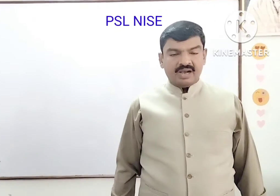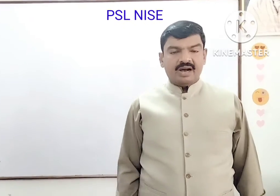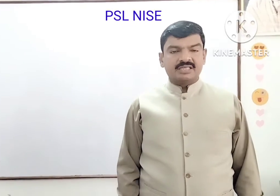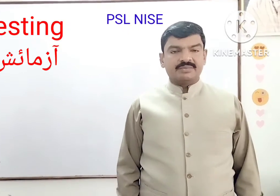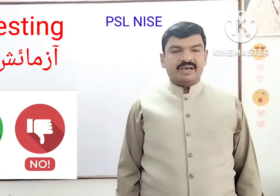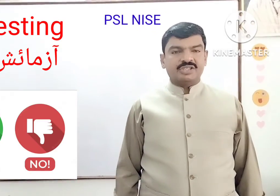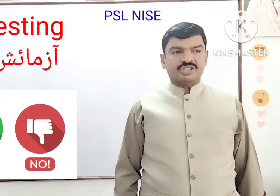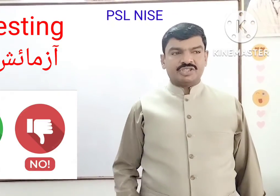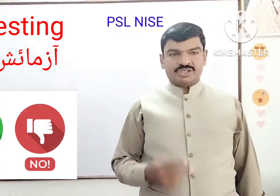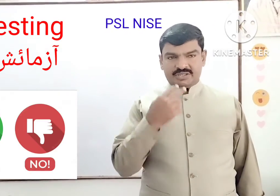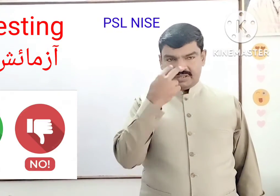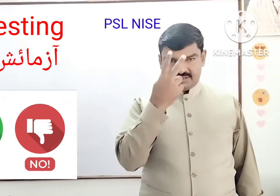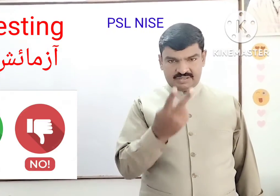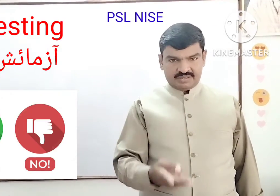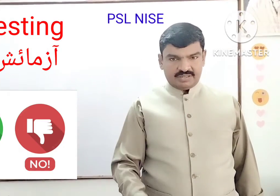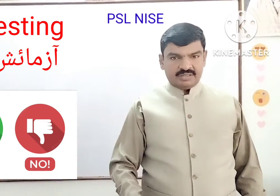इजाज़त। आजमाइश,